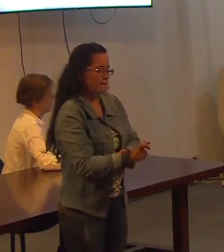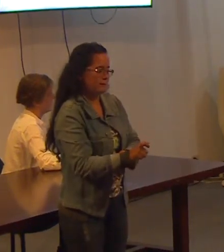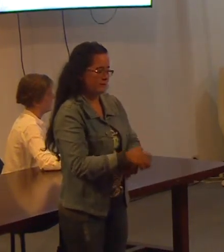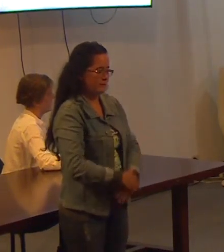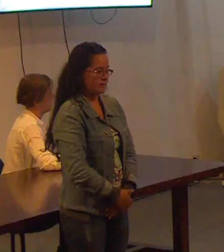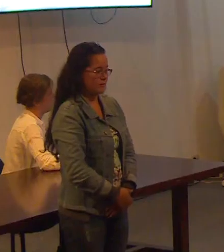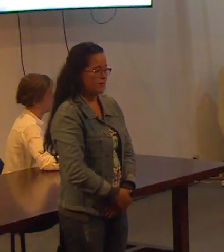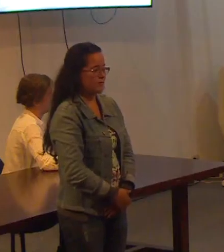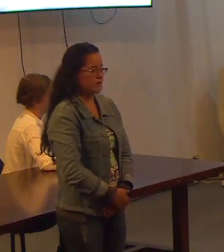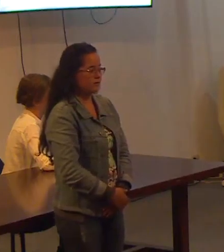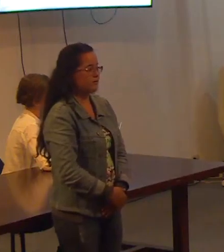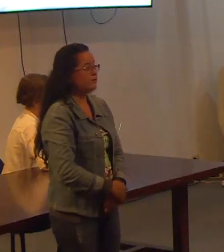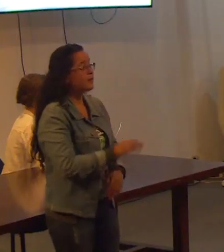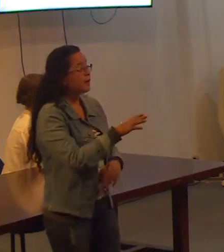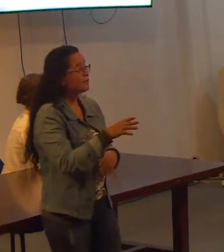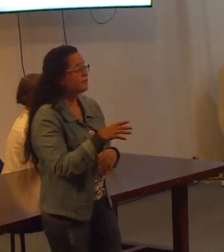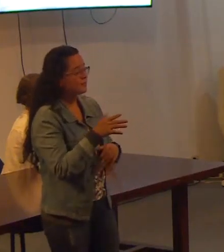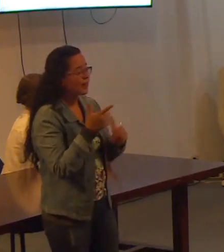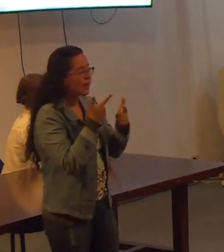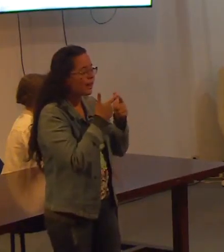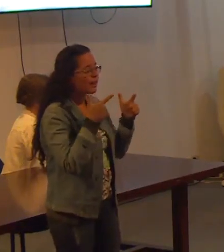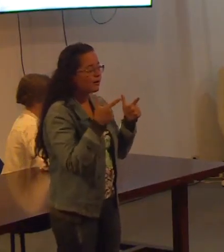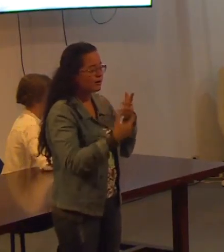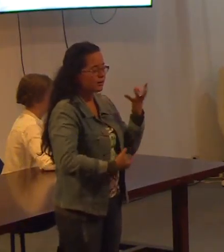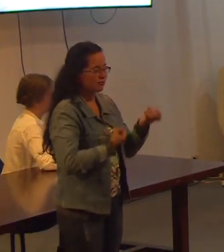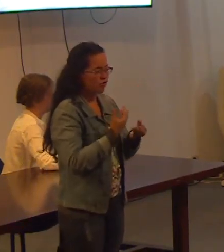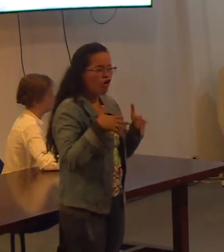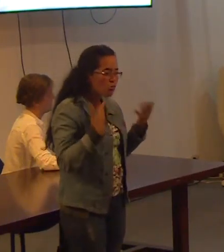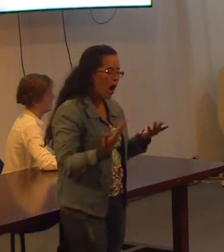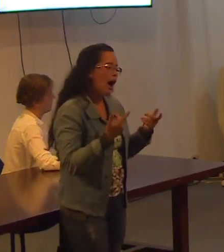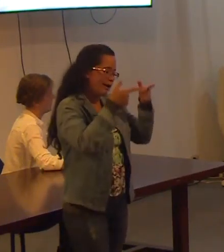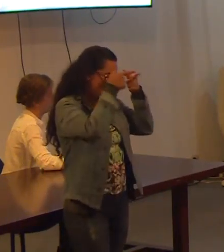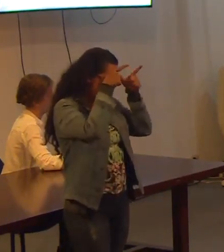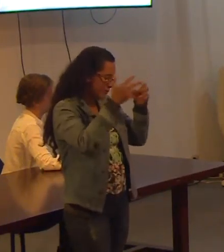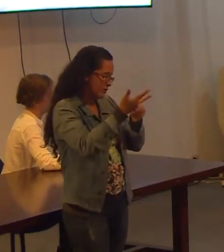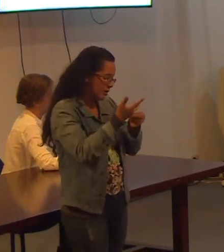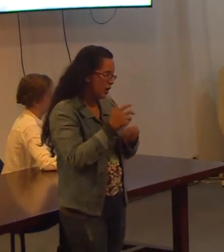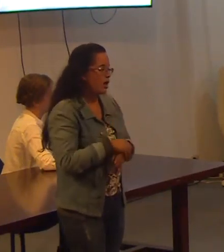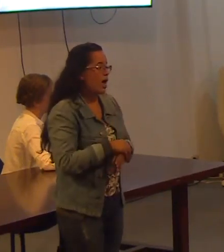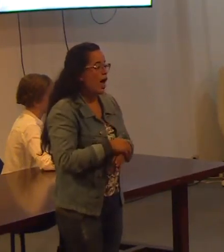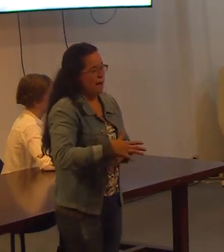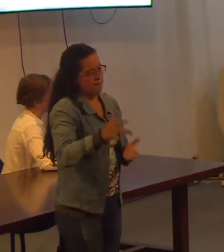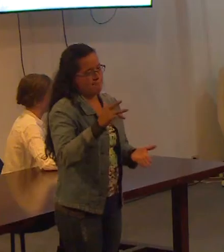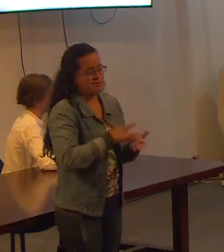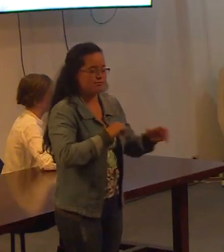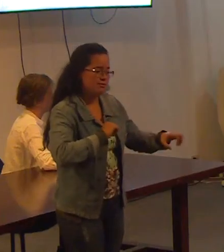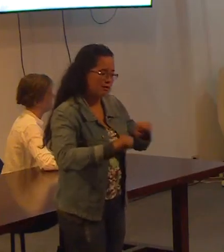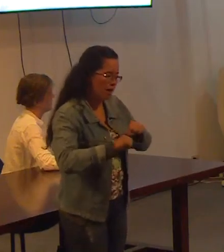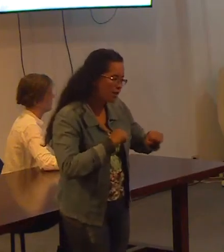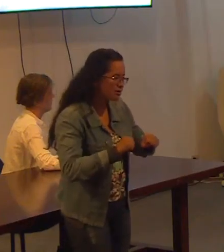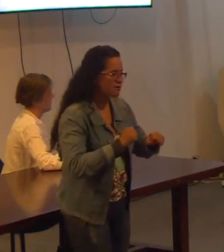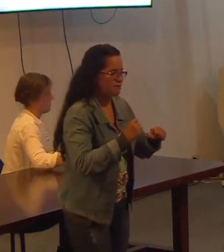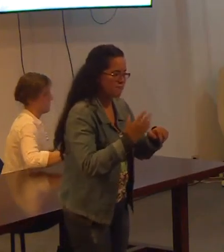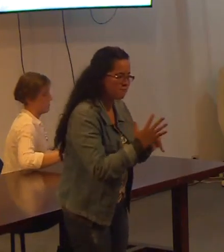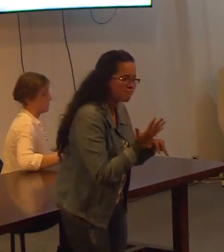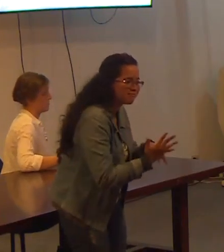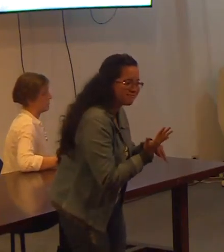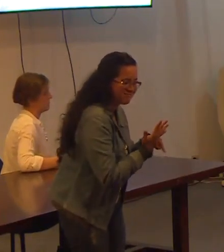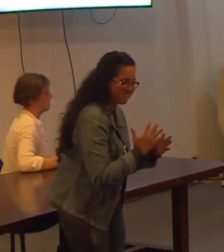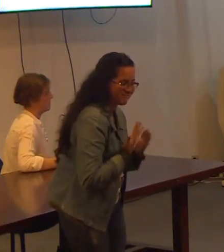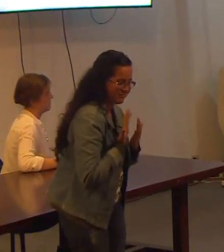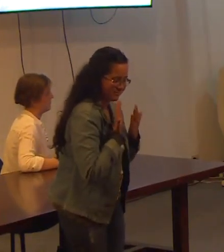Bueno, que permitieron la libre expresión, esto es a través de los lenguajes artísticos, la participación activa y la motivación en los sujetos. También